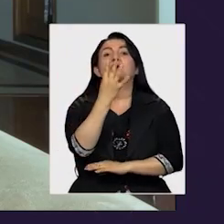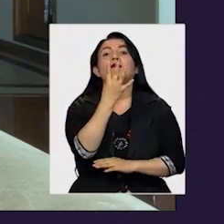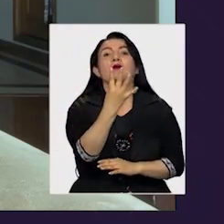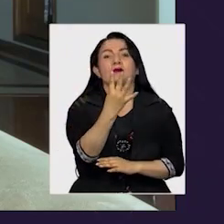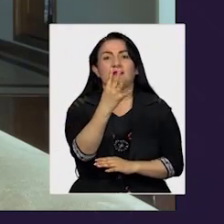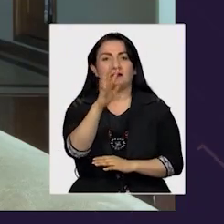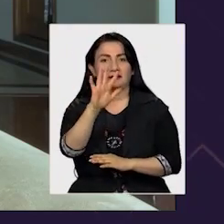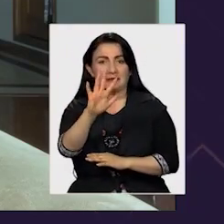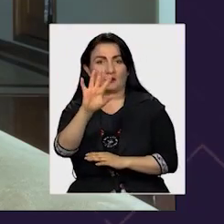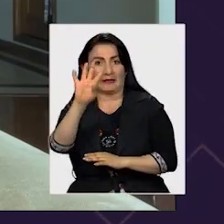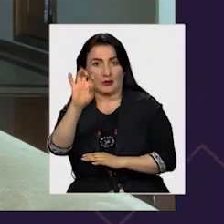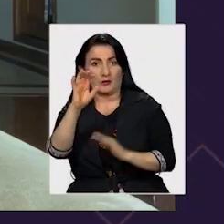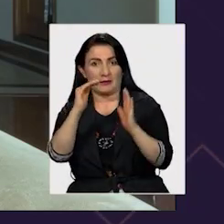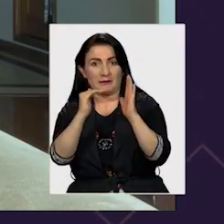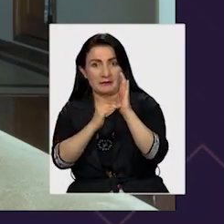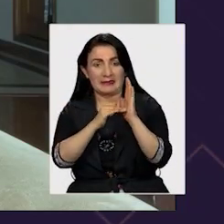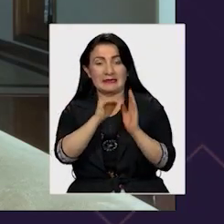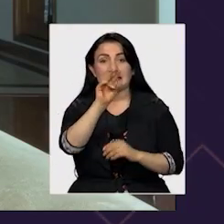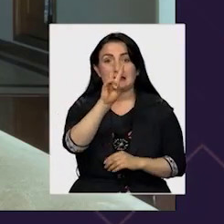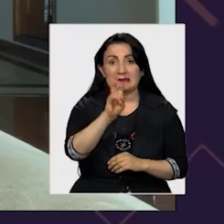había